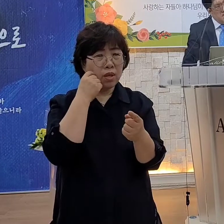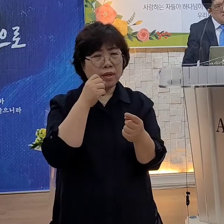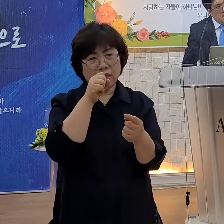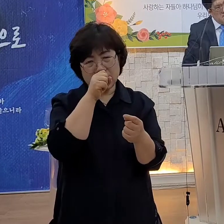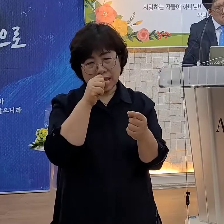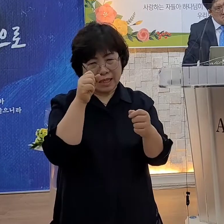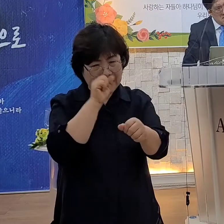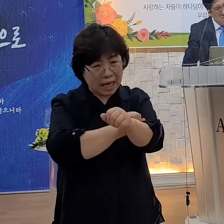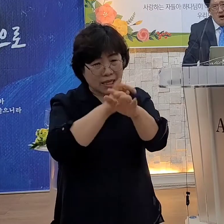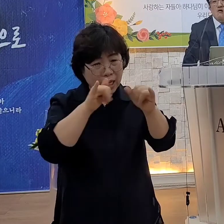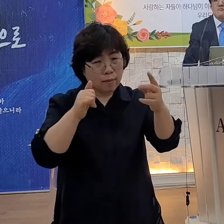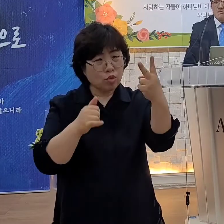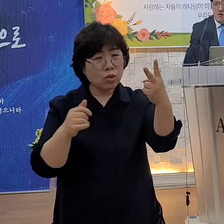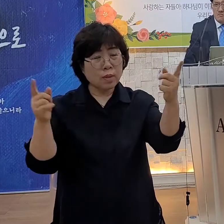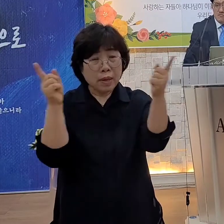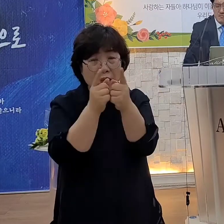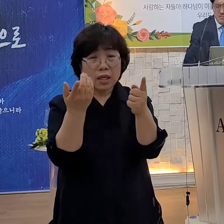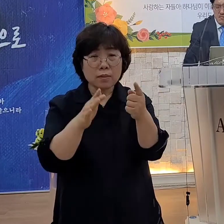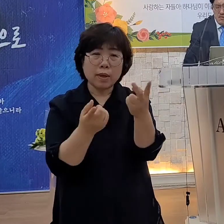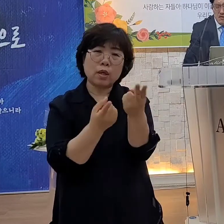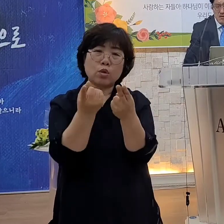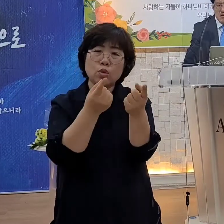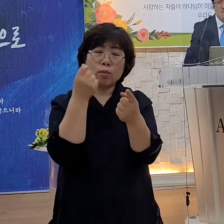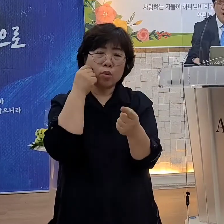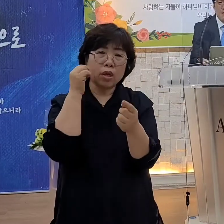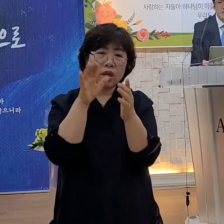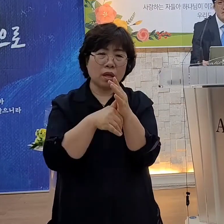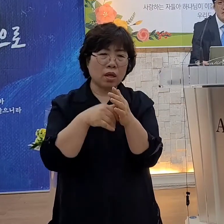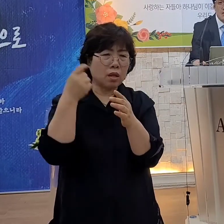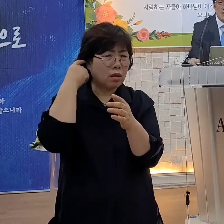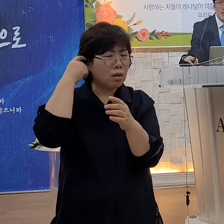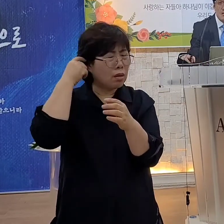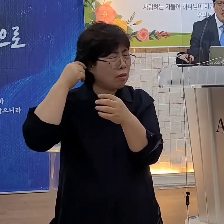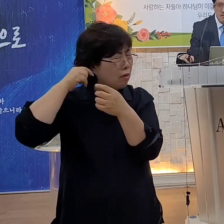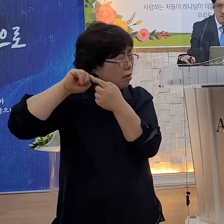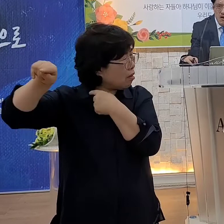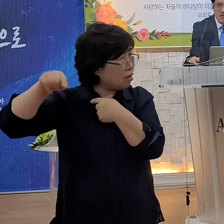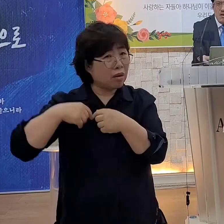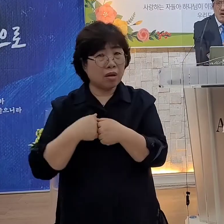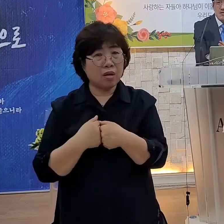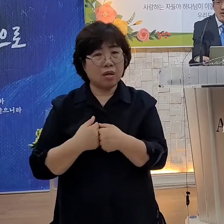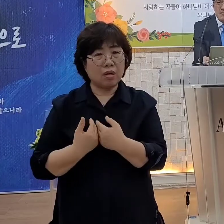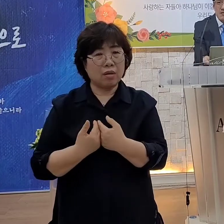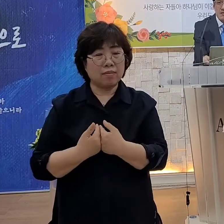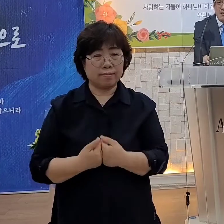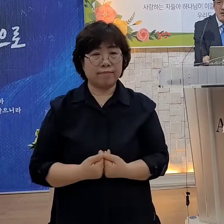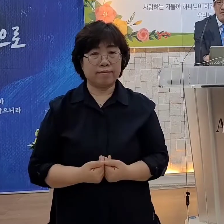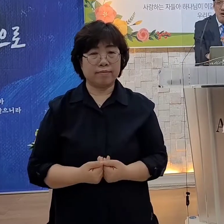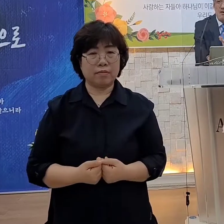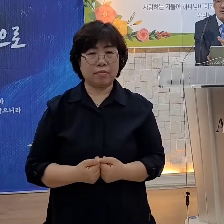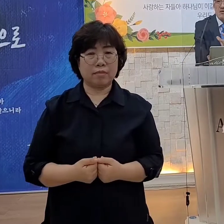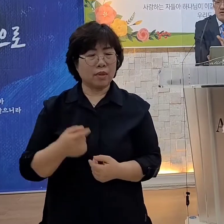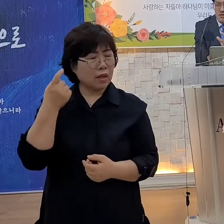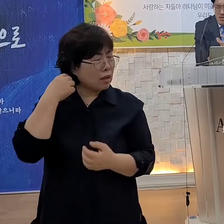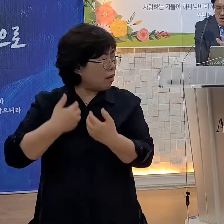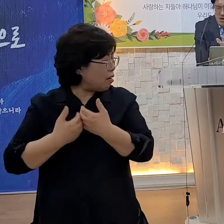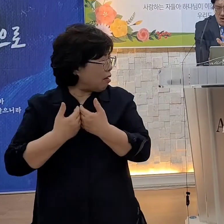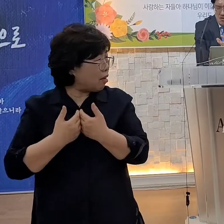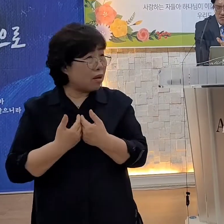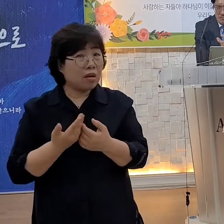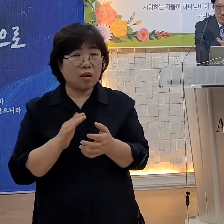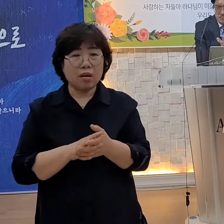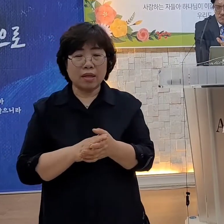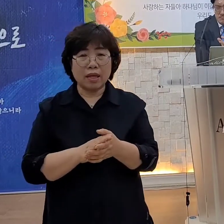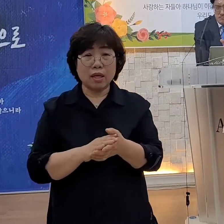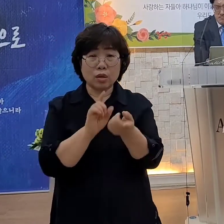음악의 진정한 예술성이 화음이에요. 화음. 그래서 이 화음은 서로 상대가 있어야만 화음이 생긴다.